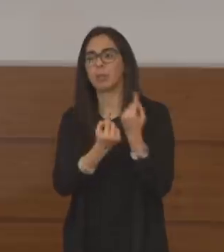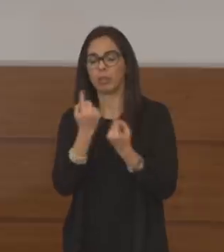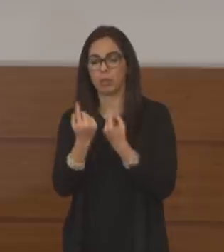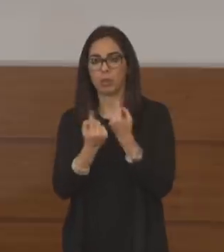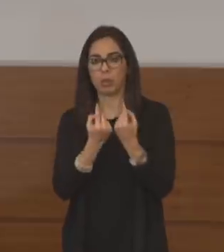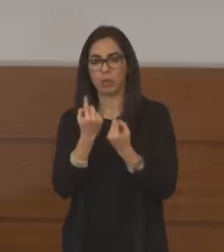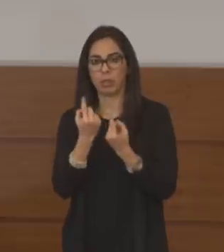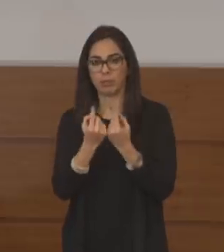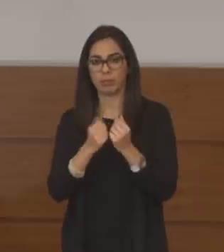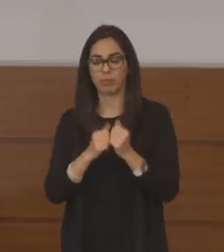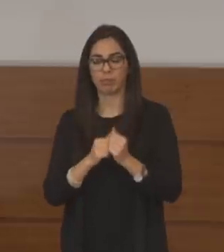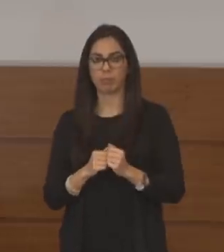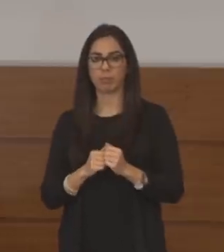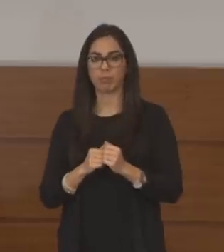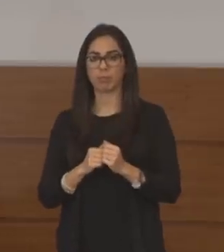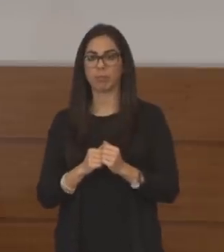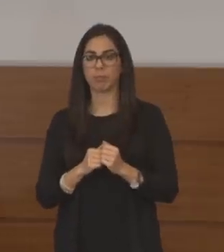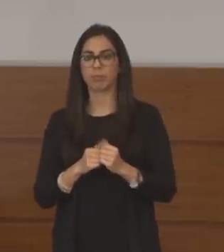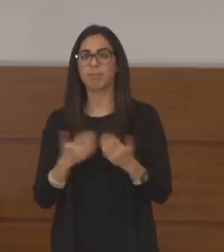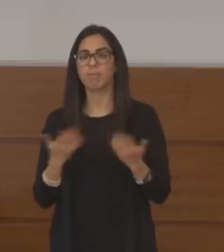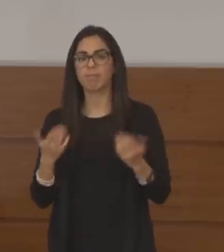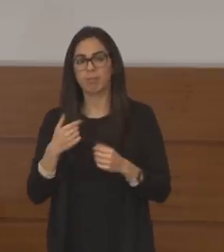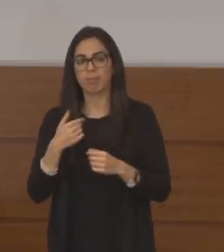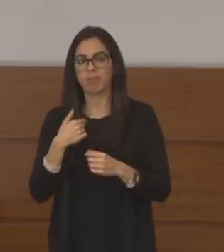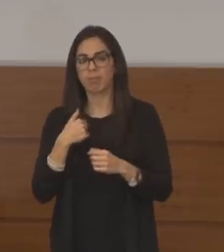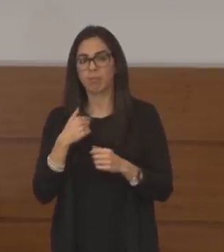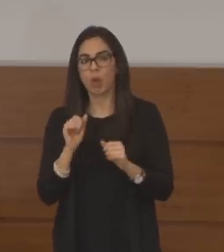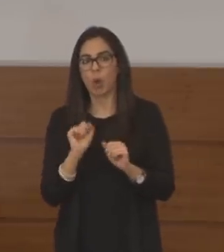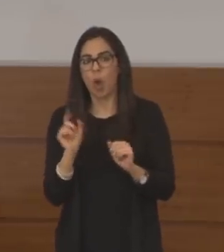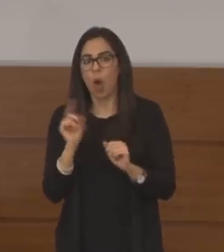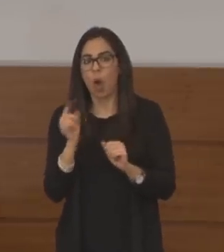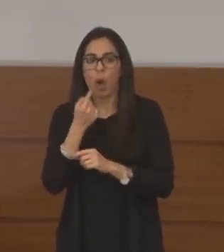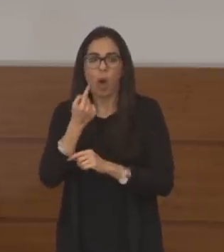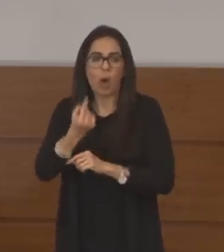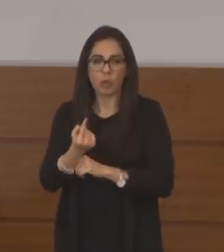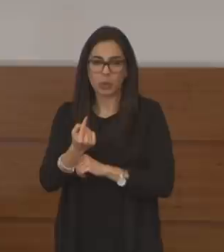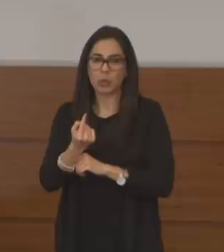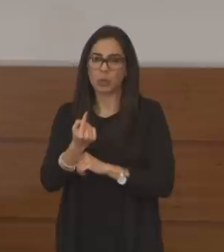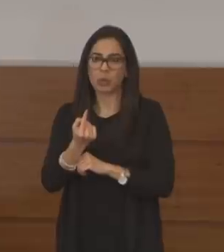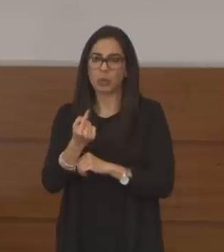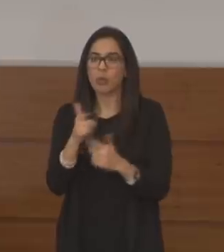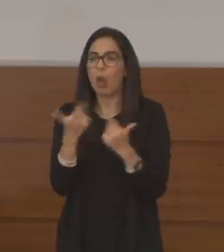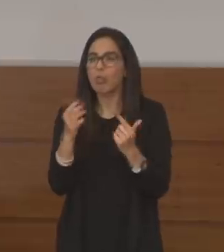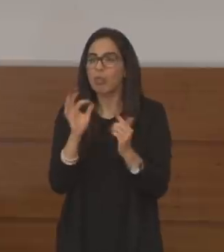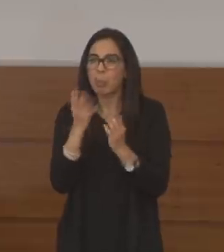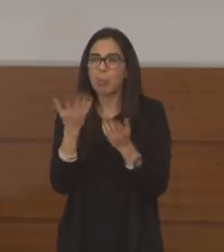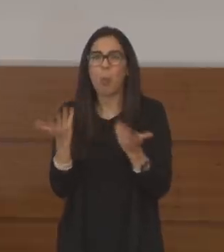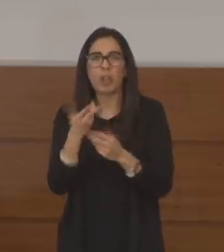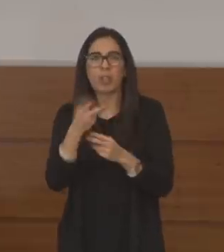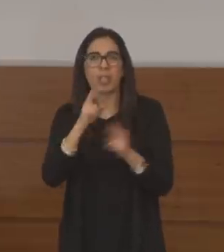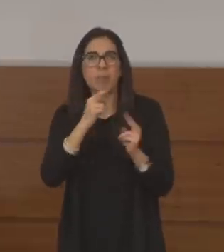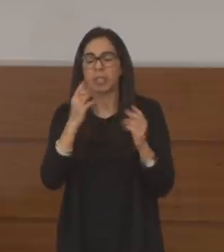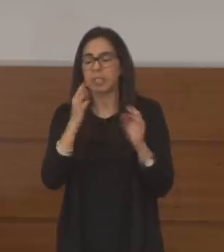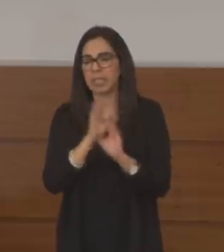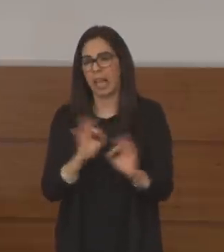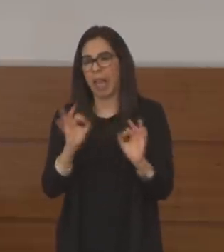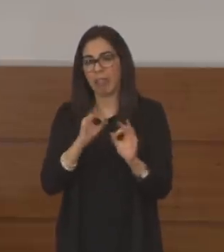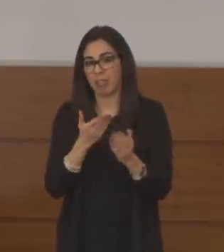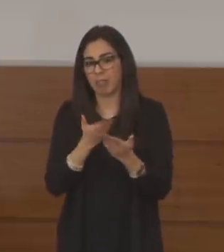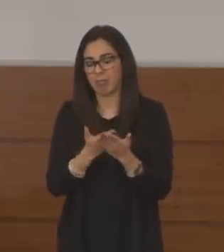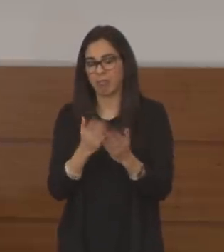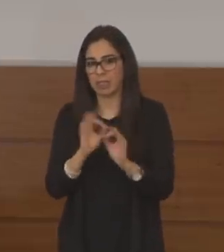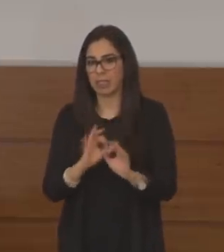quindi sotto questo profilo io non ho elementi ora da fornire su questa richiesta vedremo nei prossimi